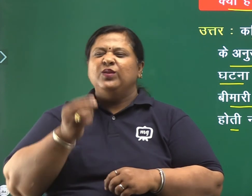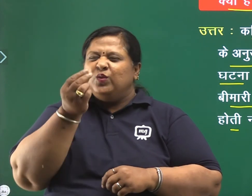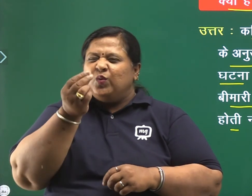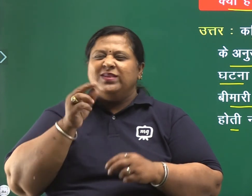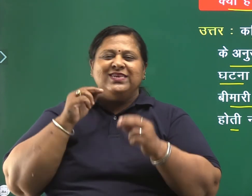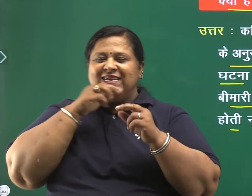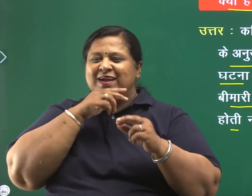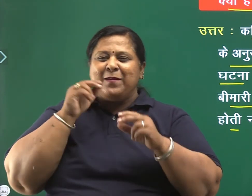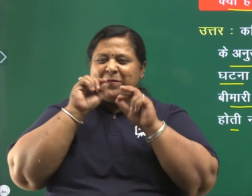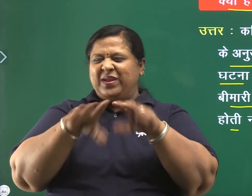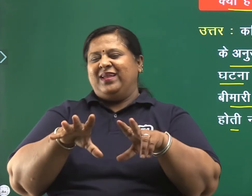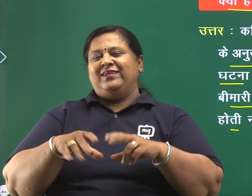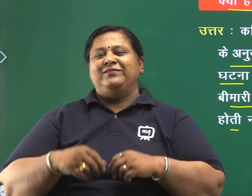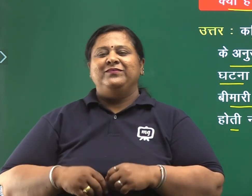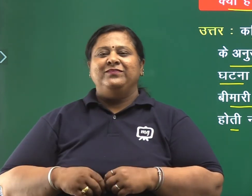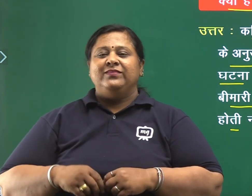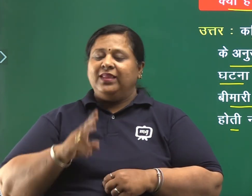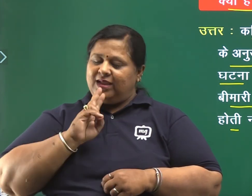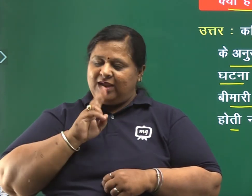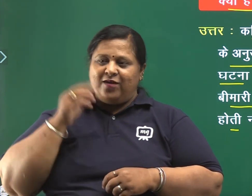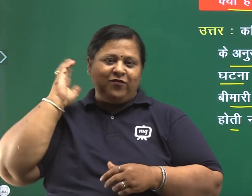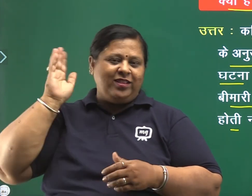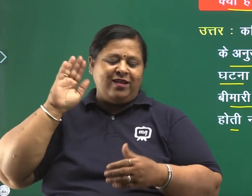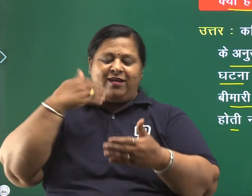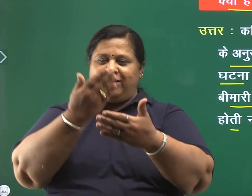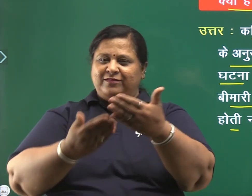थोड़ी सी गप्पें कविता का